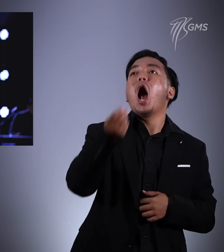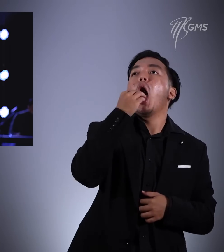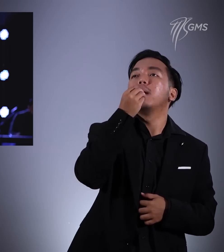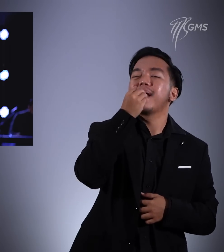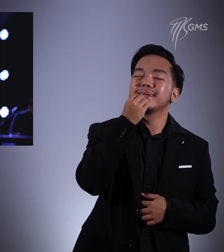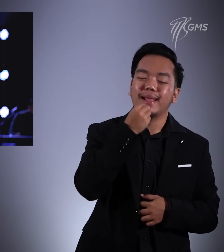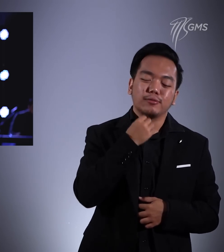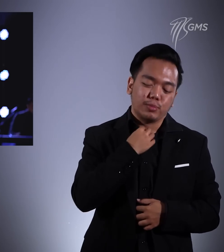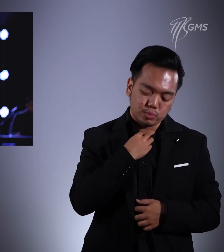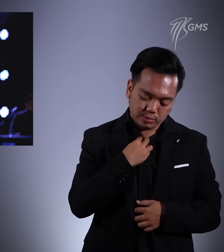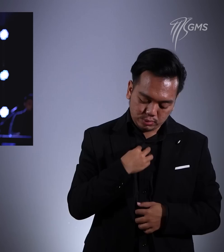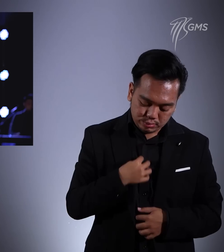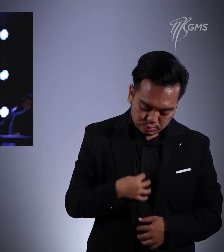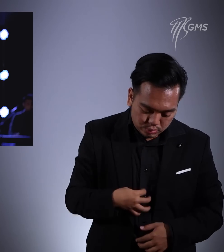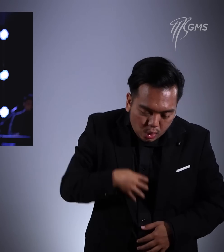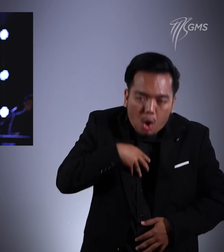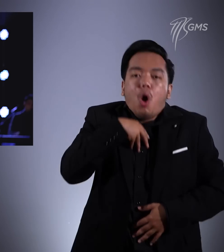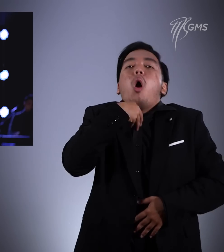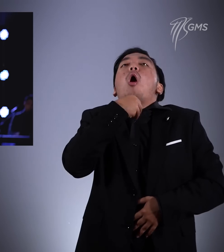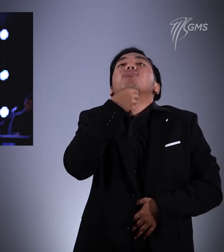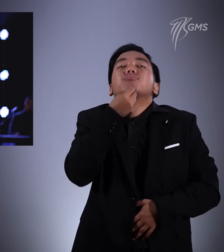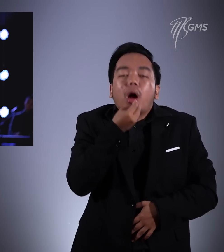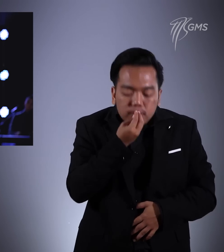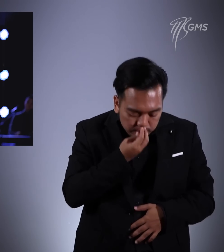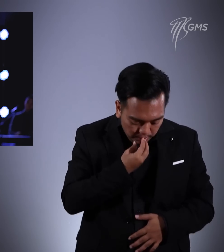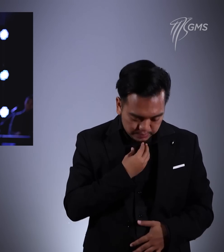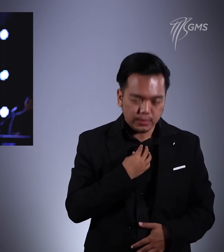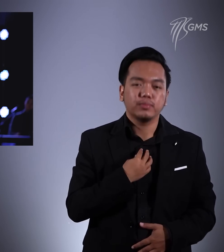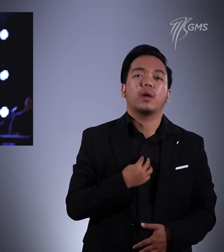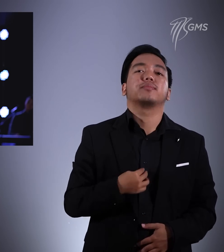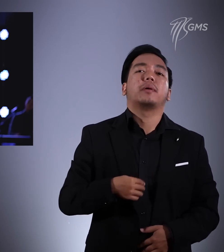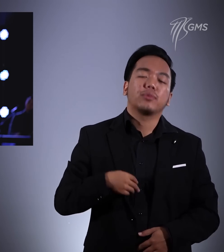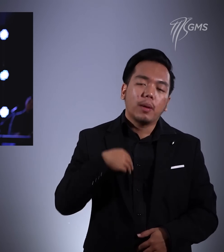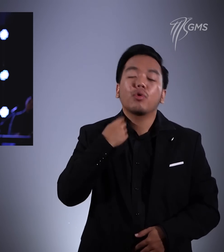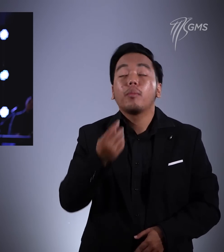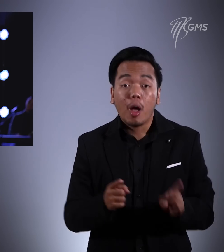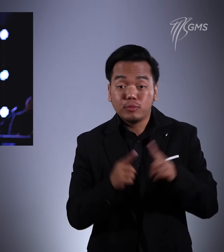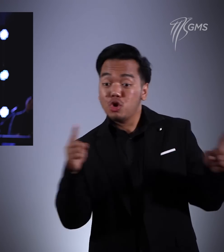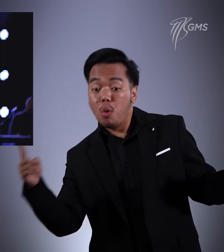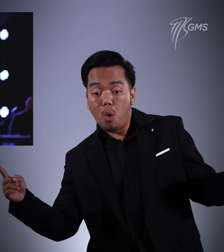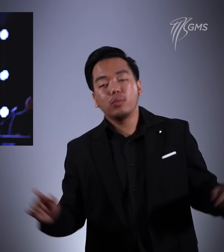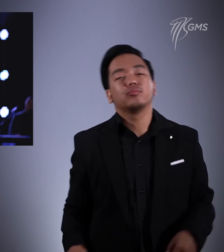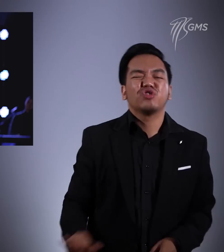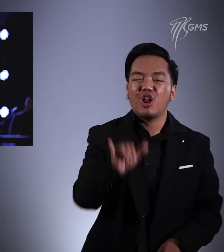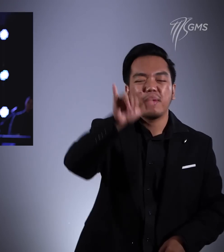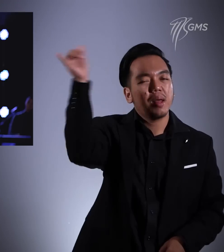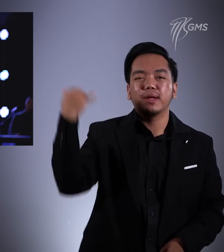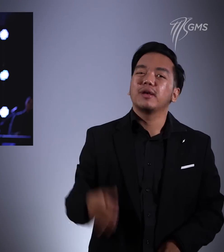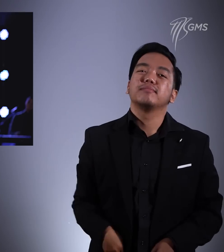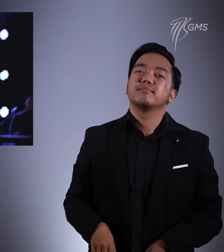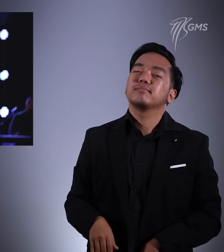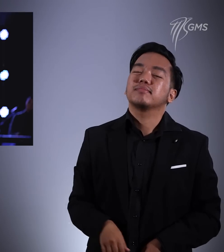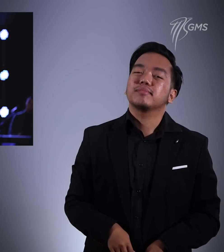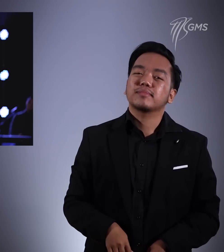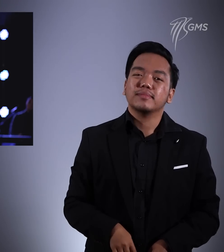saya telan lagi. Muntahkan lagi sepanjang hari, begitu terus sepanjang bulan, sepanjang minggu, sepanjang bulan, sepanjang tahun, seumur hidup saya. Belum sih, saya